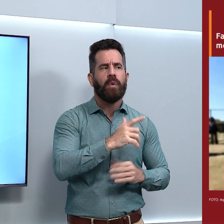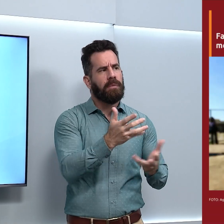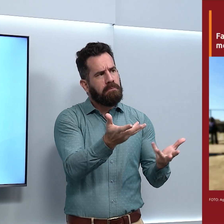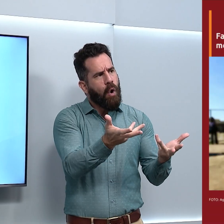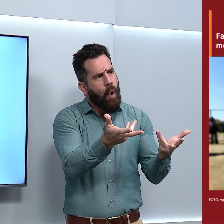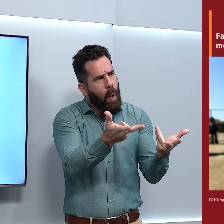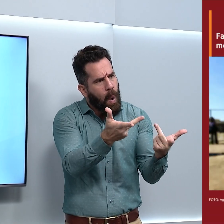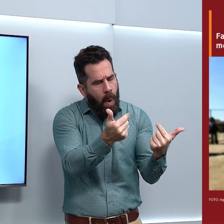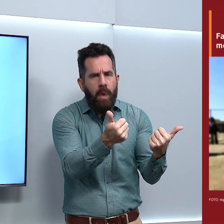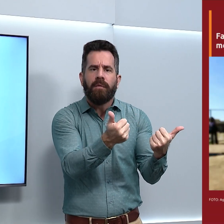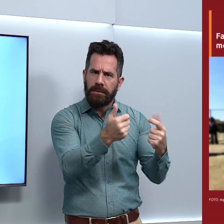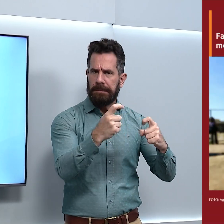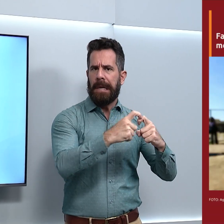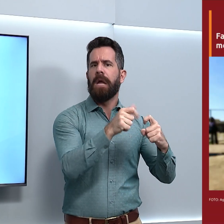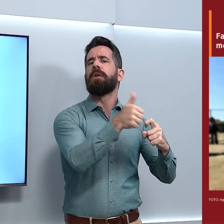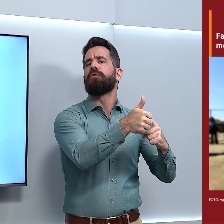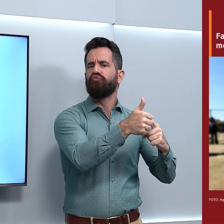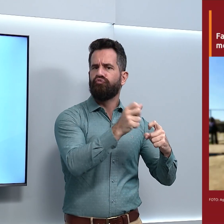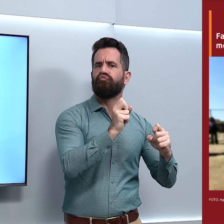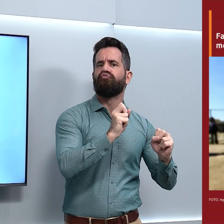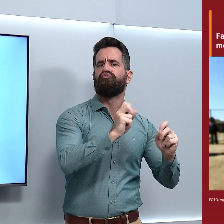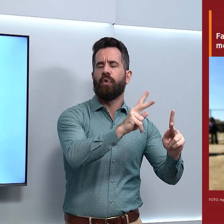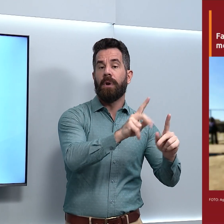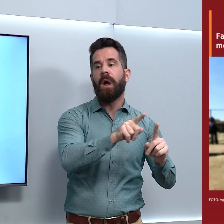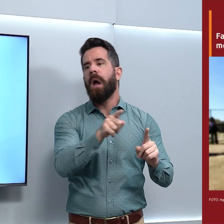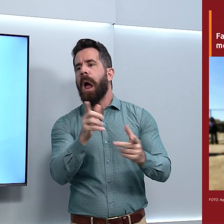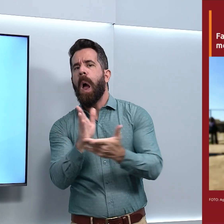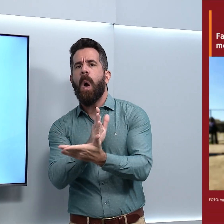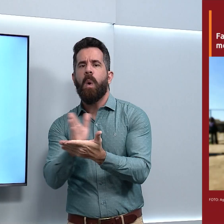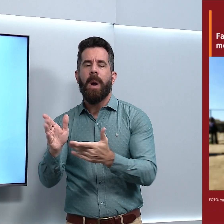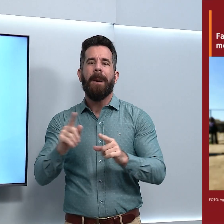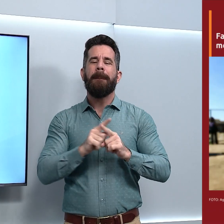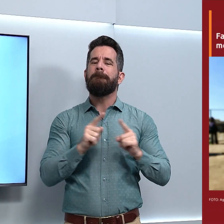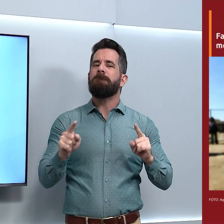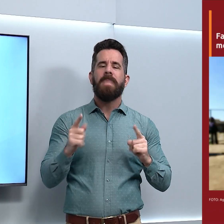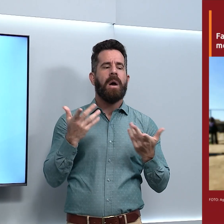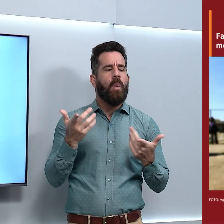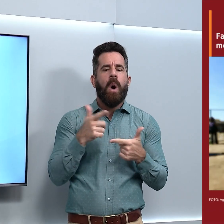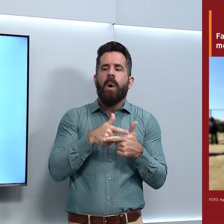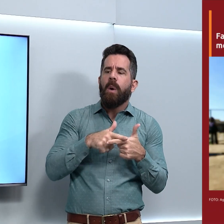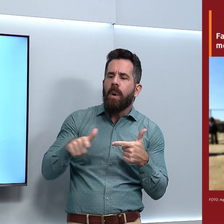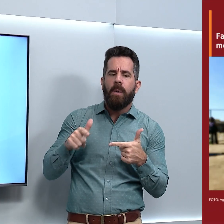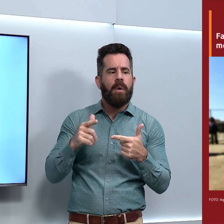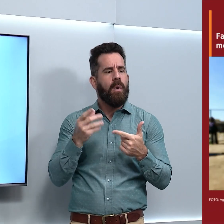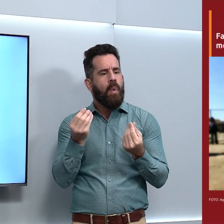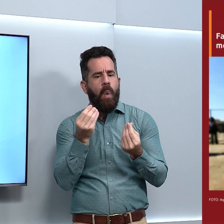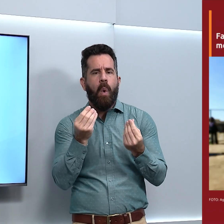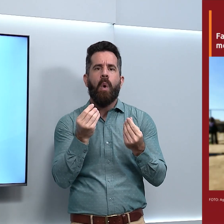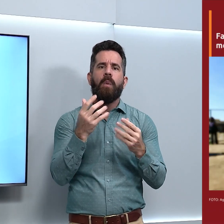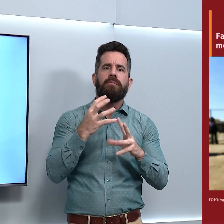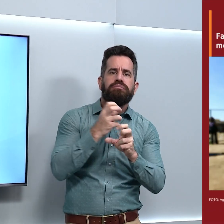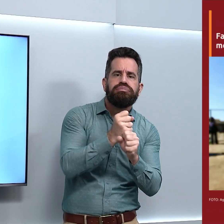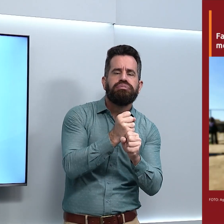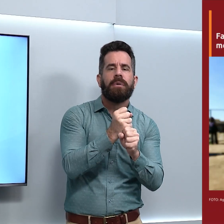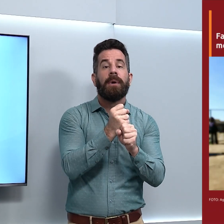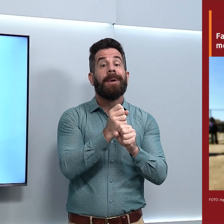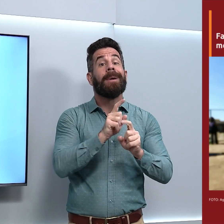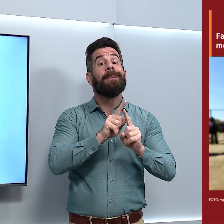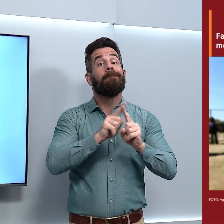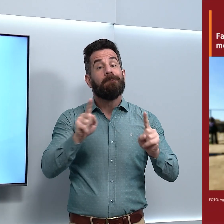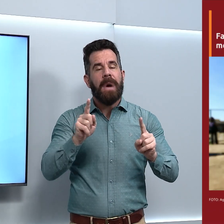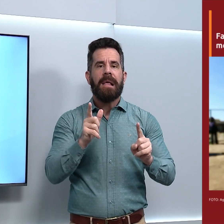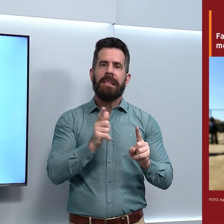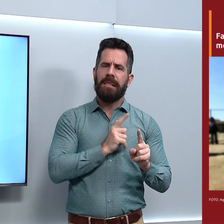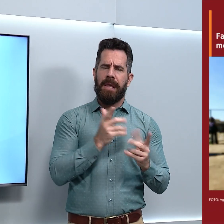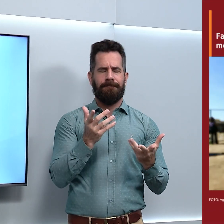erro afetou o cálculo do Conceito ENAD 2025 dos cursos de medicina. O problema gera insegurança